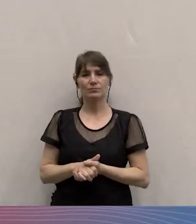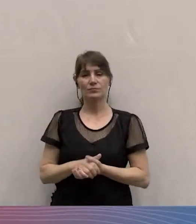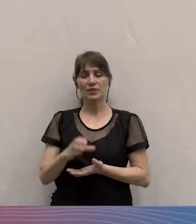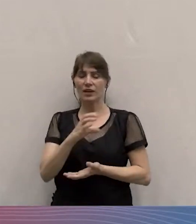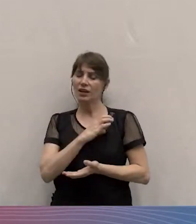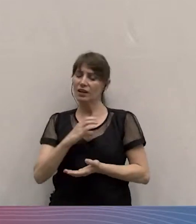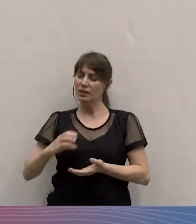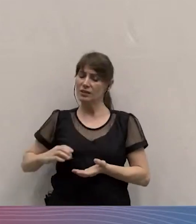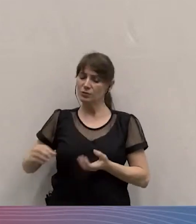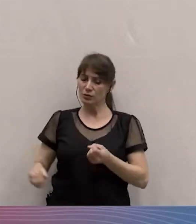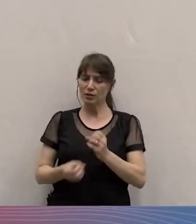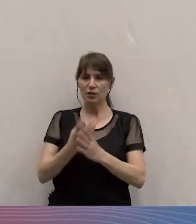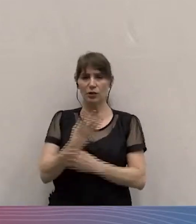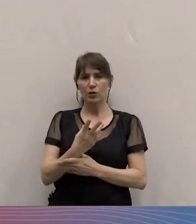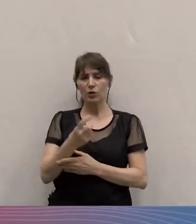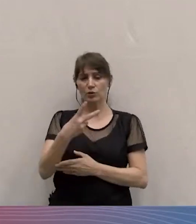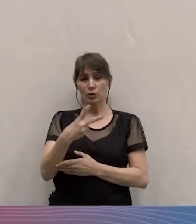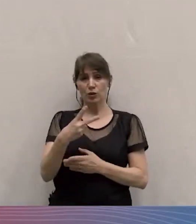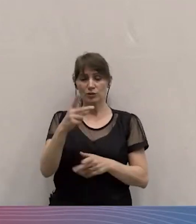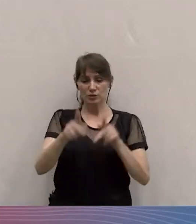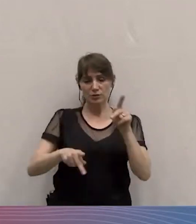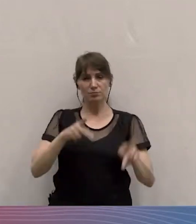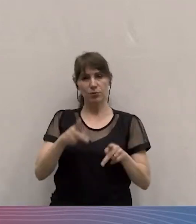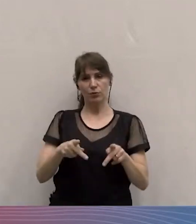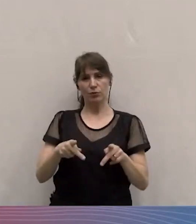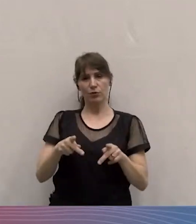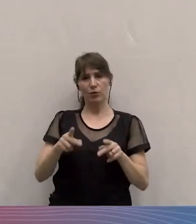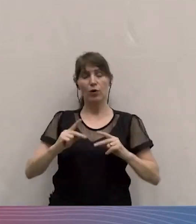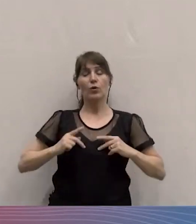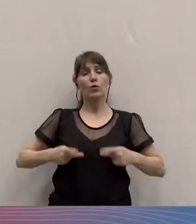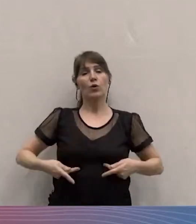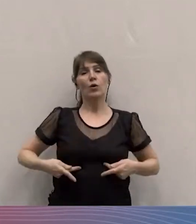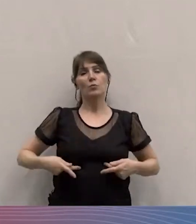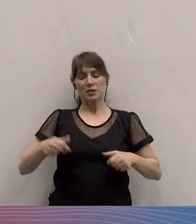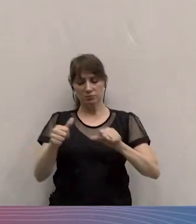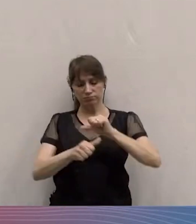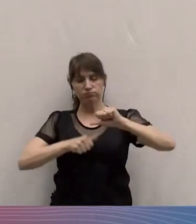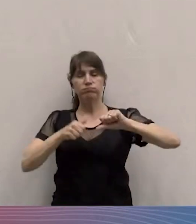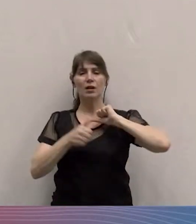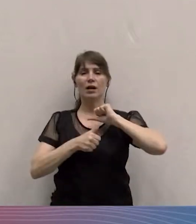Cristo, ele criou os dois povos, um novo homem.